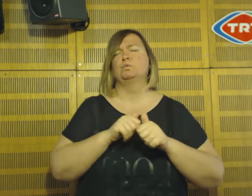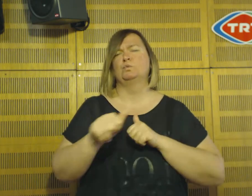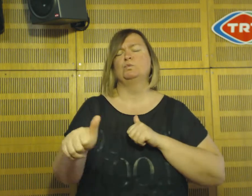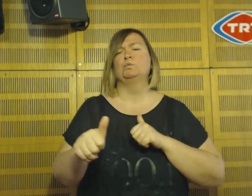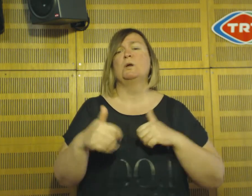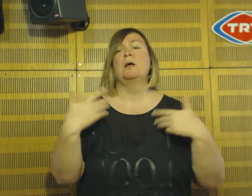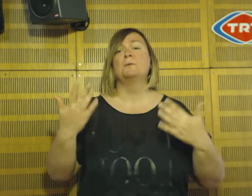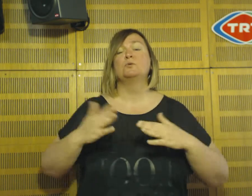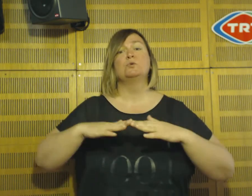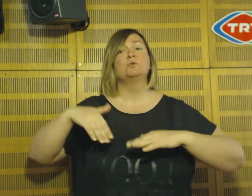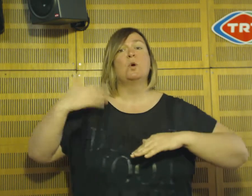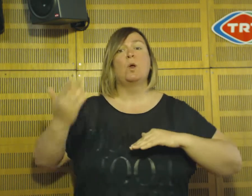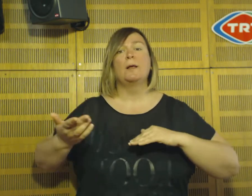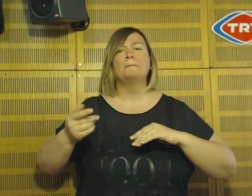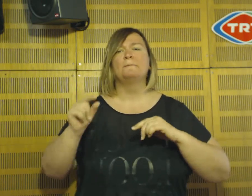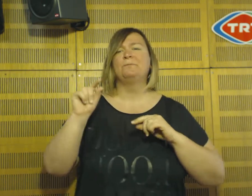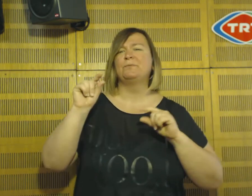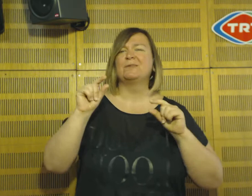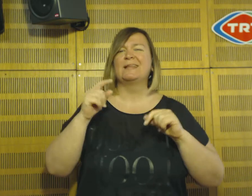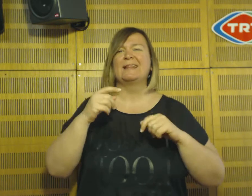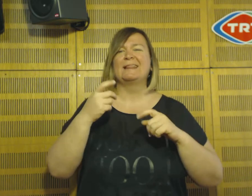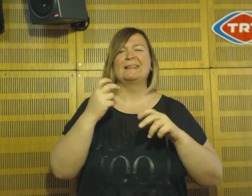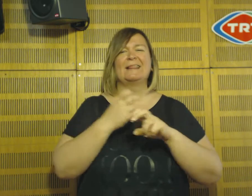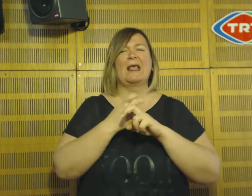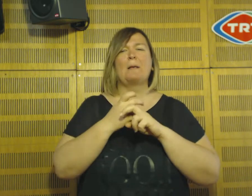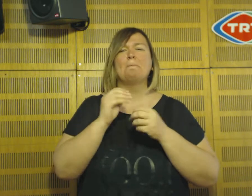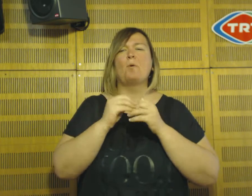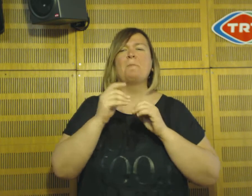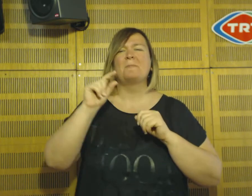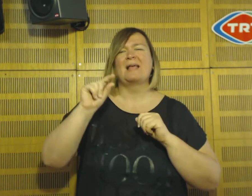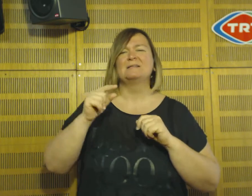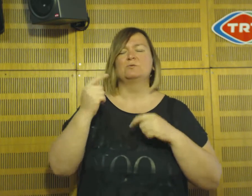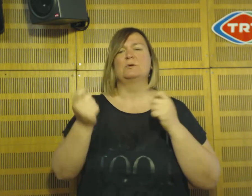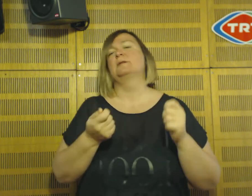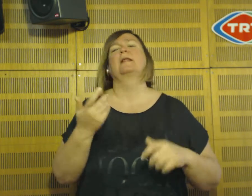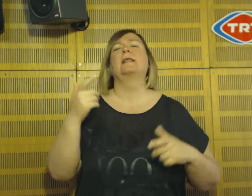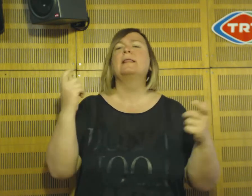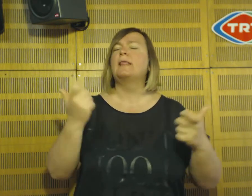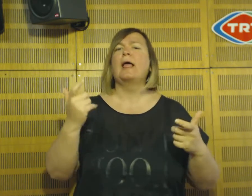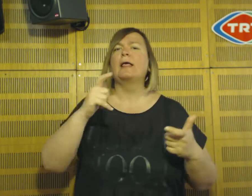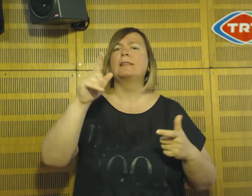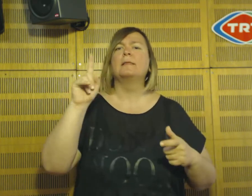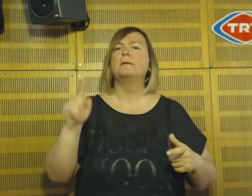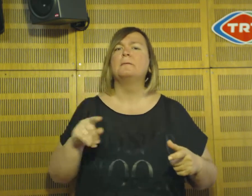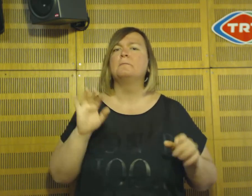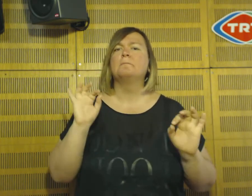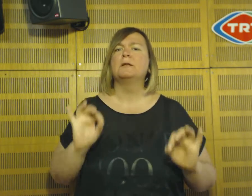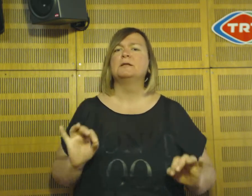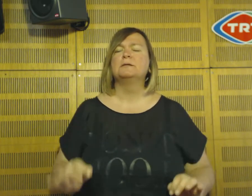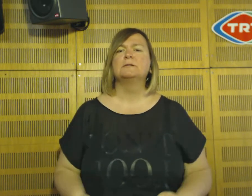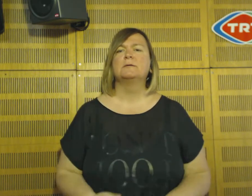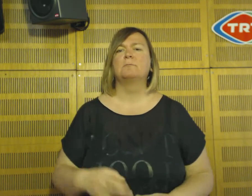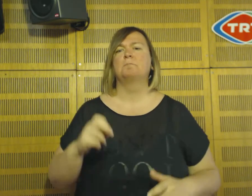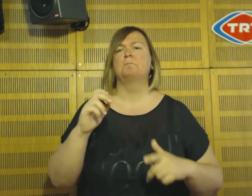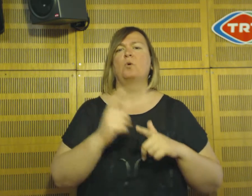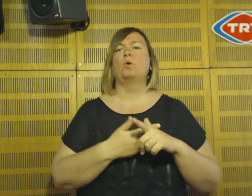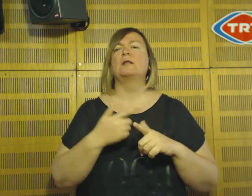sonrasında minimum risk, minimum problemle çalıştık. Evet. Peki nerelerde başladınız? Kaç ilde? Şimdi proje tasarım